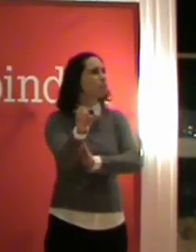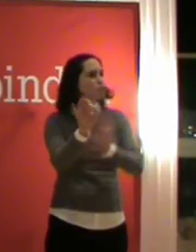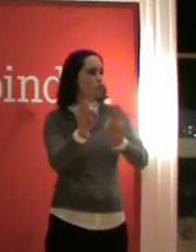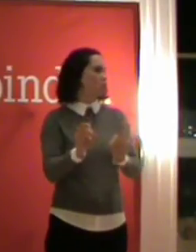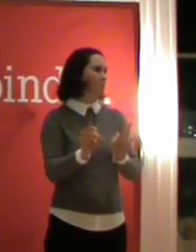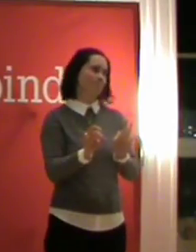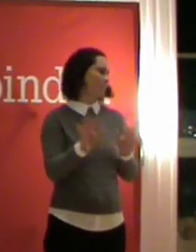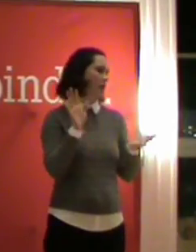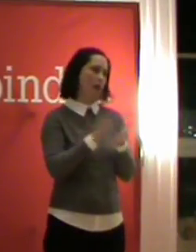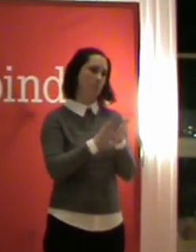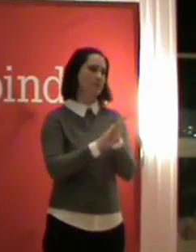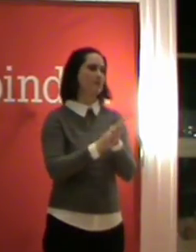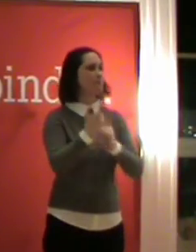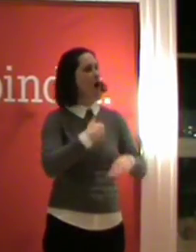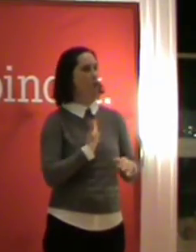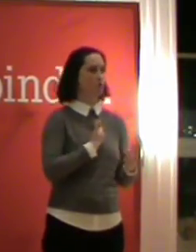uns vielleicht unsicher